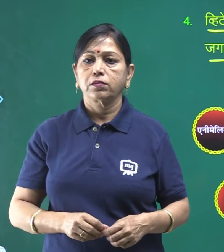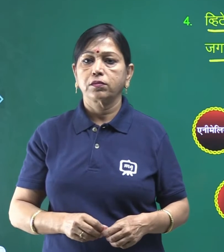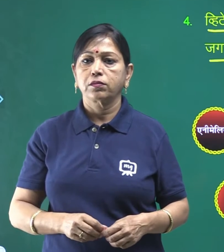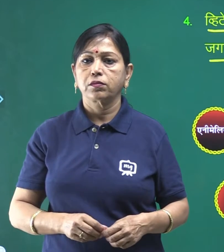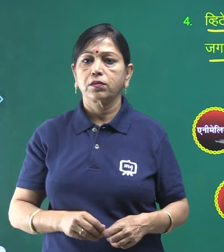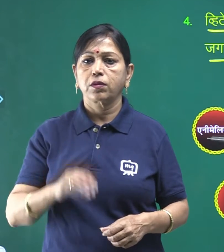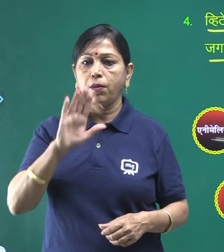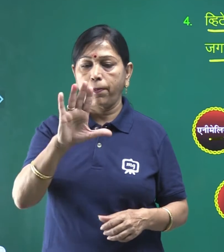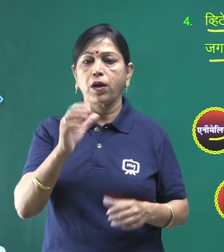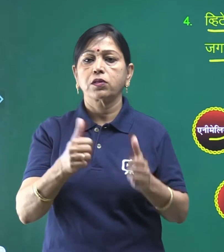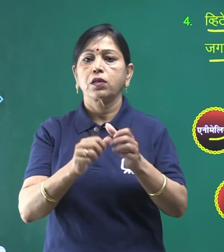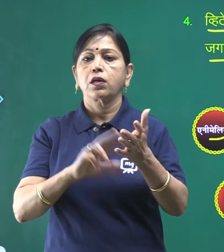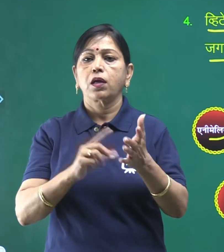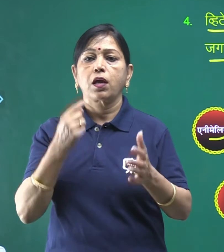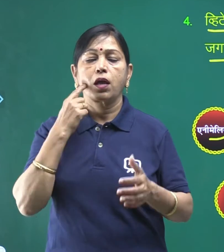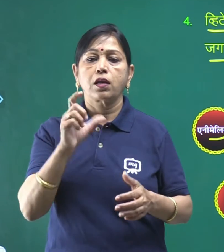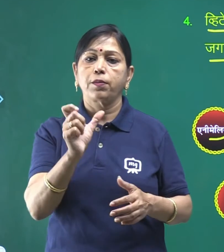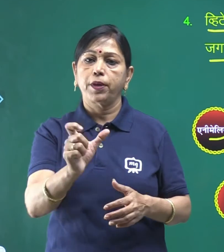5 एनिमेलिया।